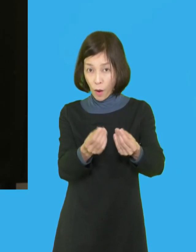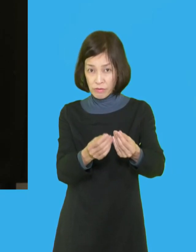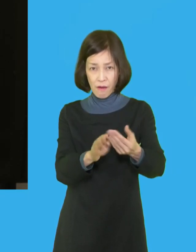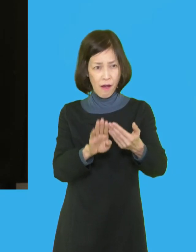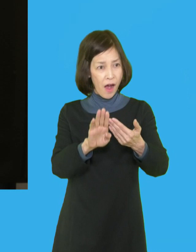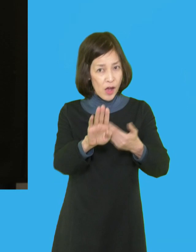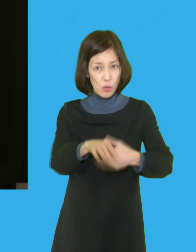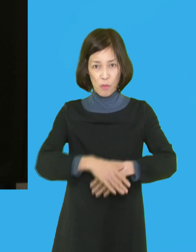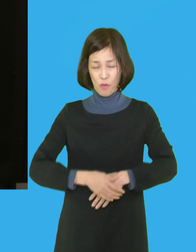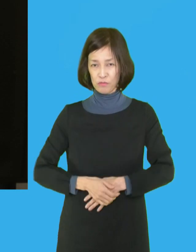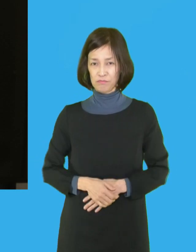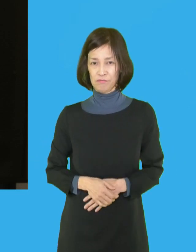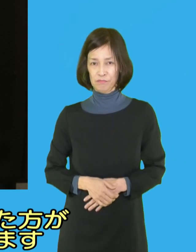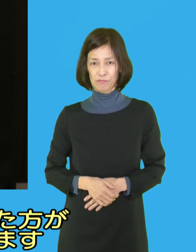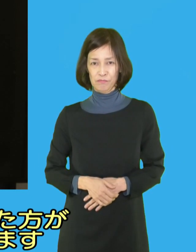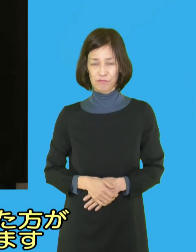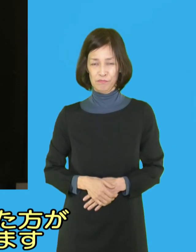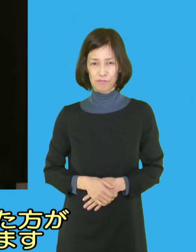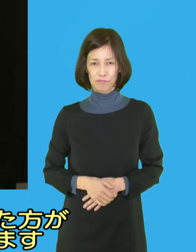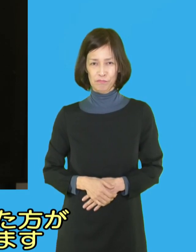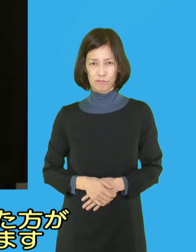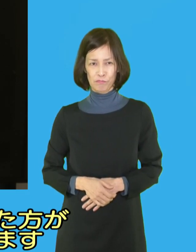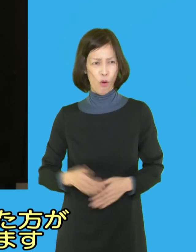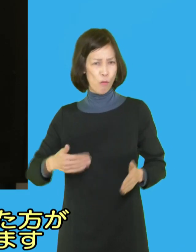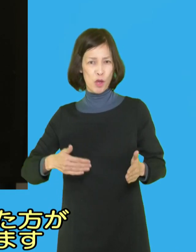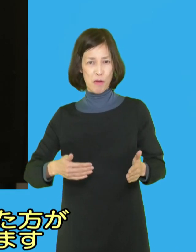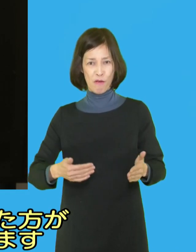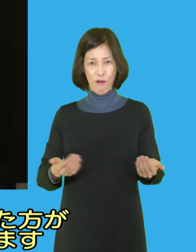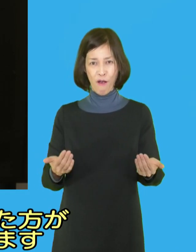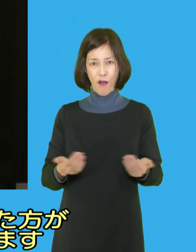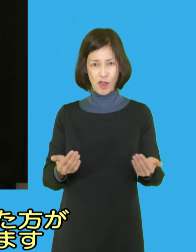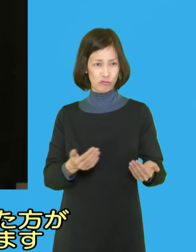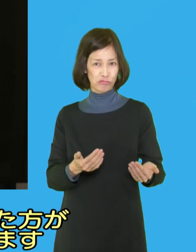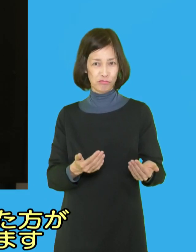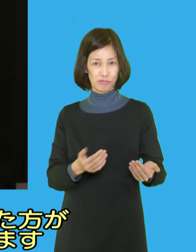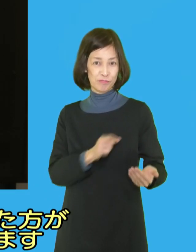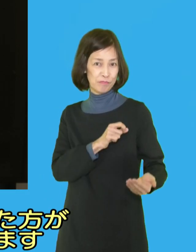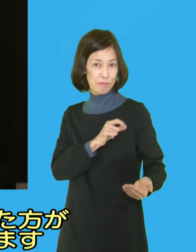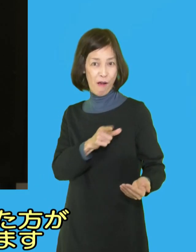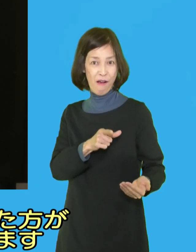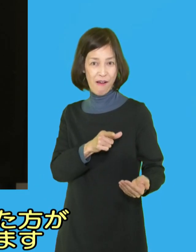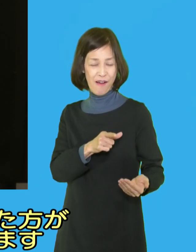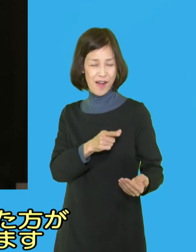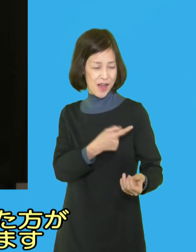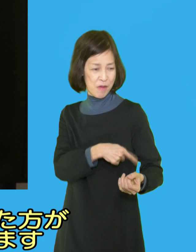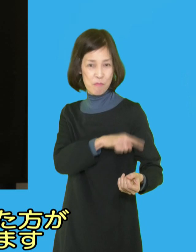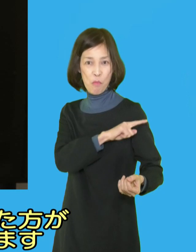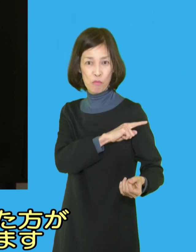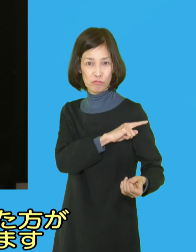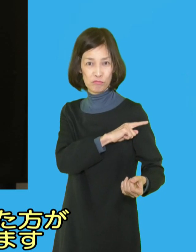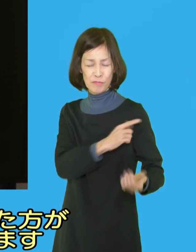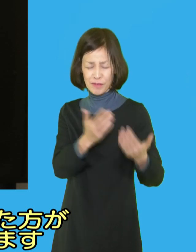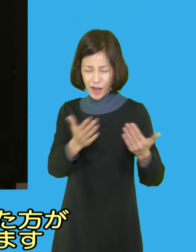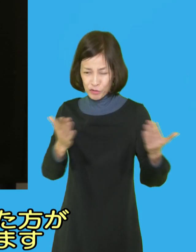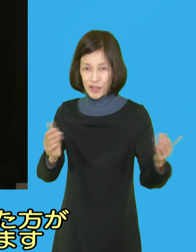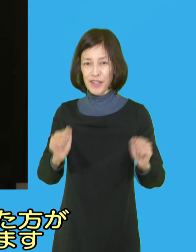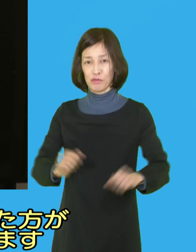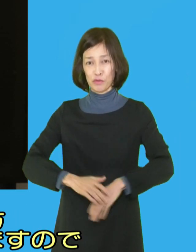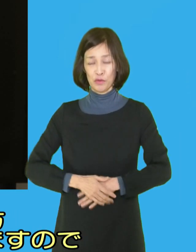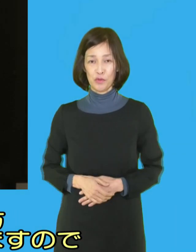後にですね、それでも働く意欲と、まあ、能力を持った方たくさんいらっしゃると思